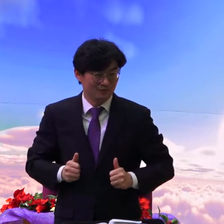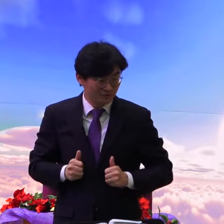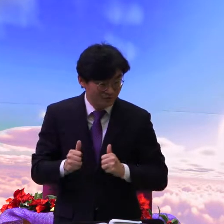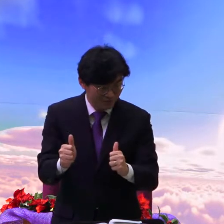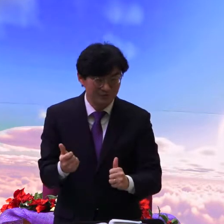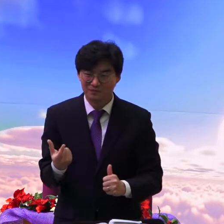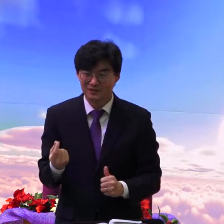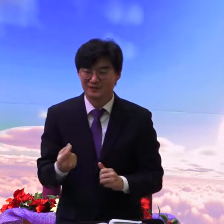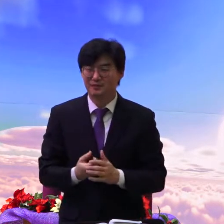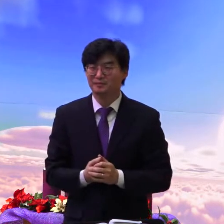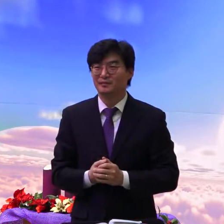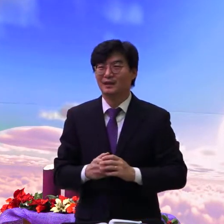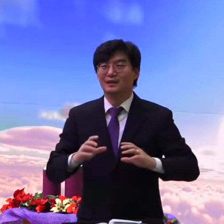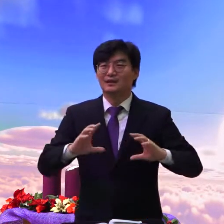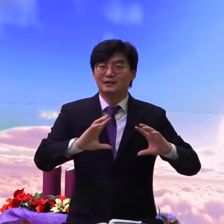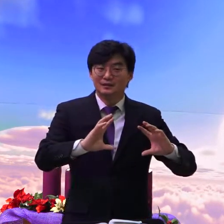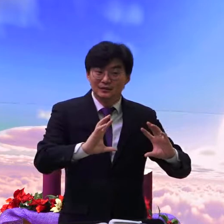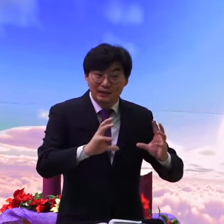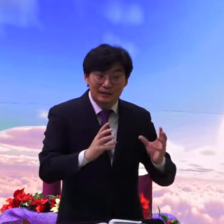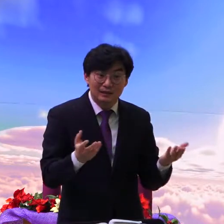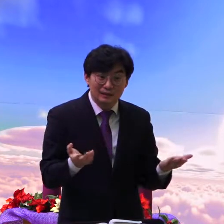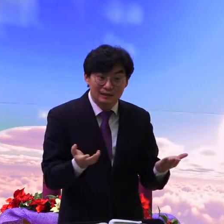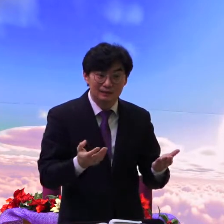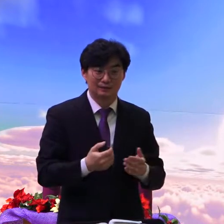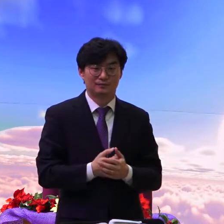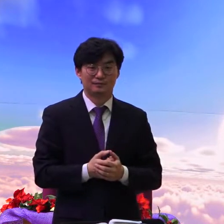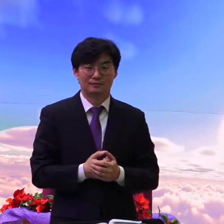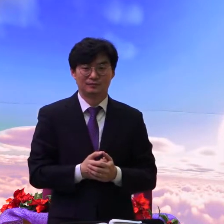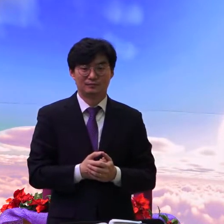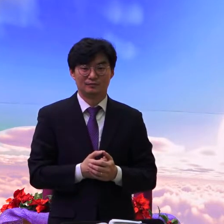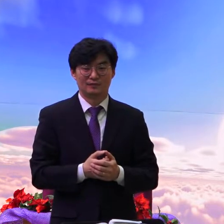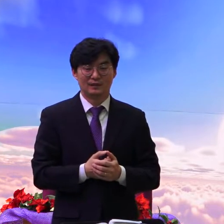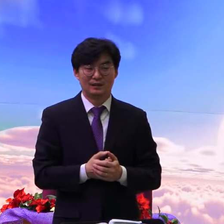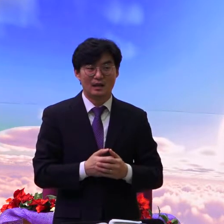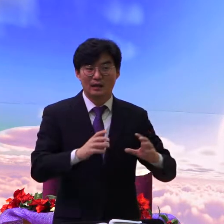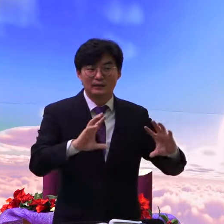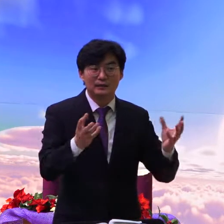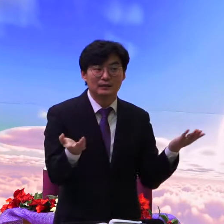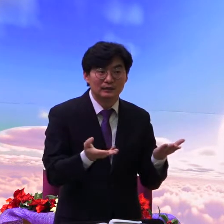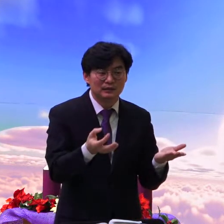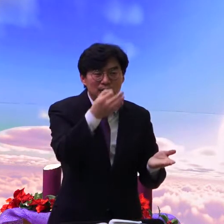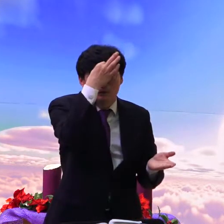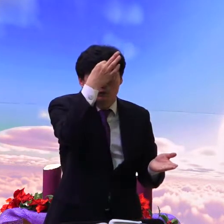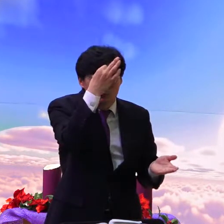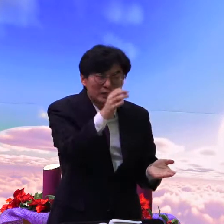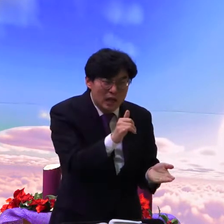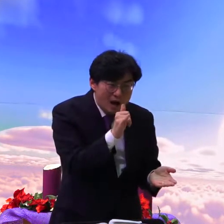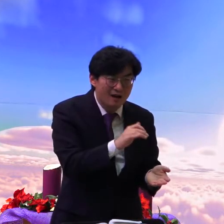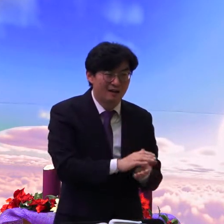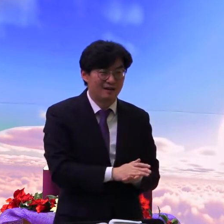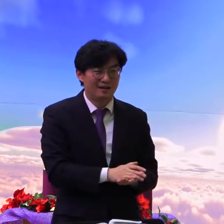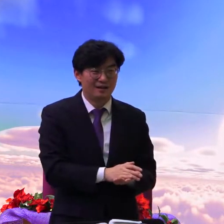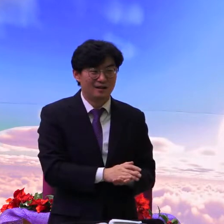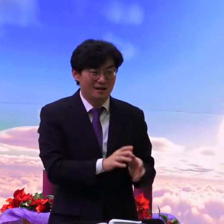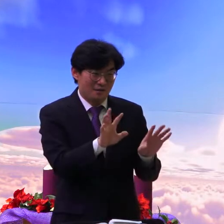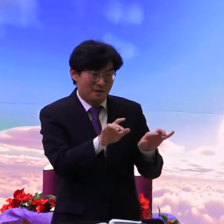우리가 살아가는 세상의 일은요, 기능으로 합니다. 대개는 다 기능으로 합니다. 기능적으로